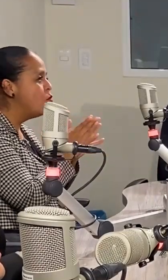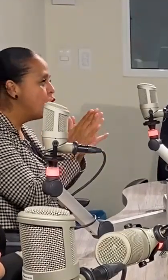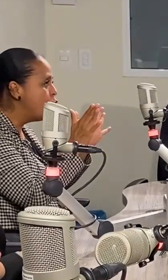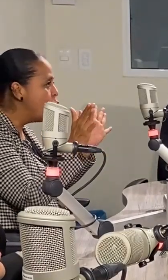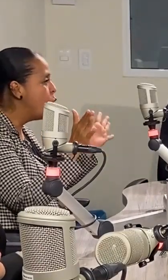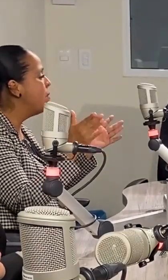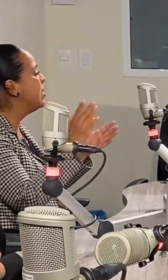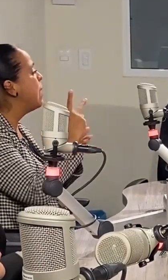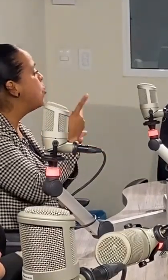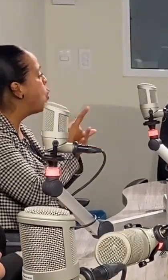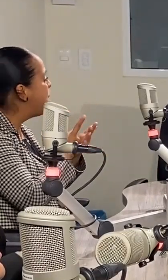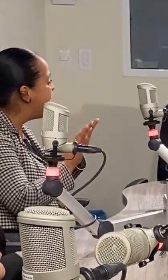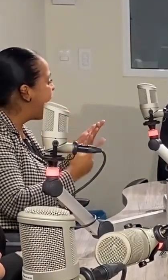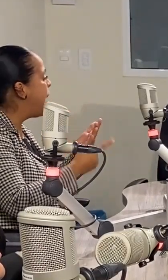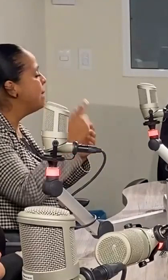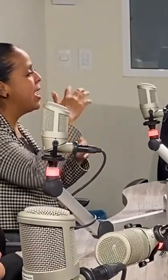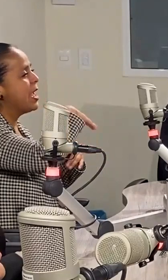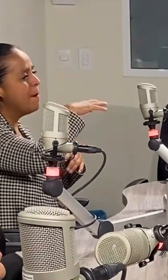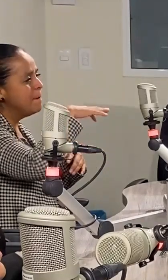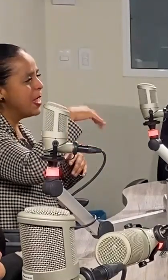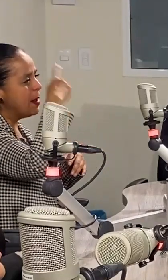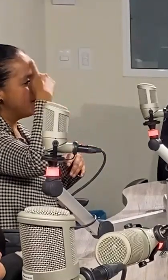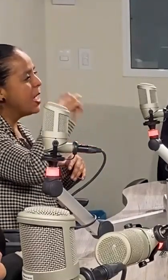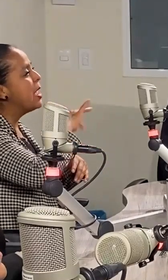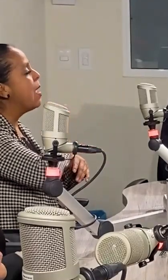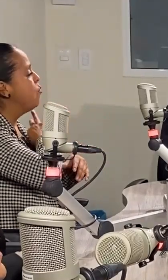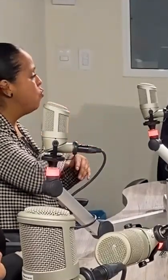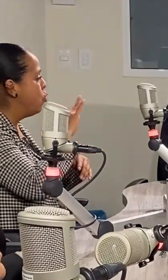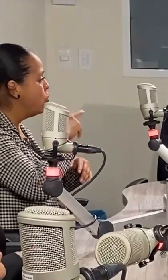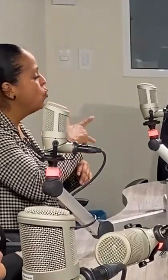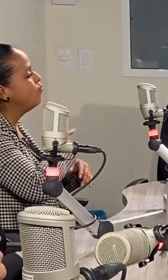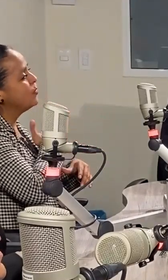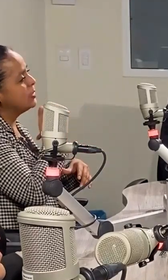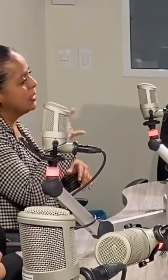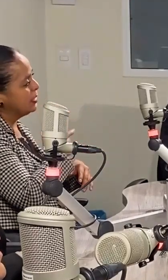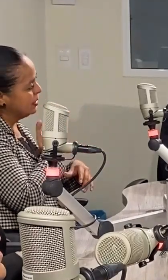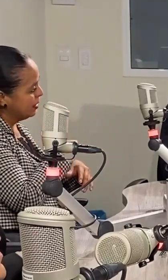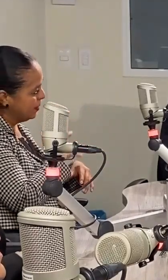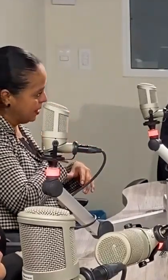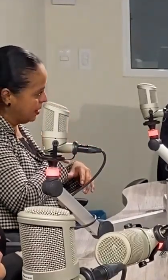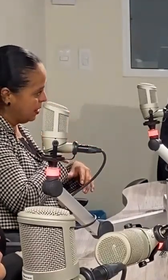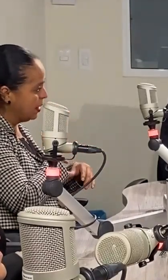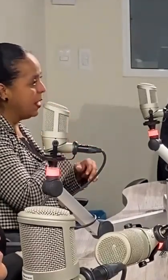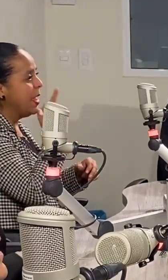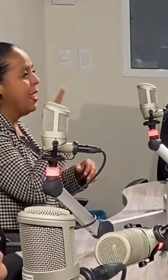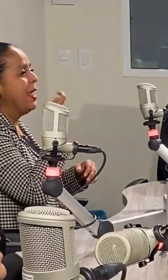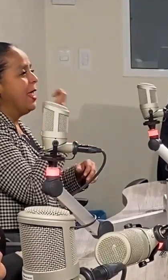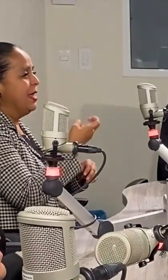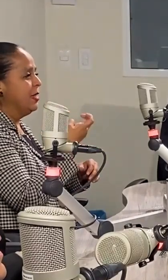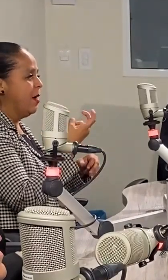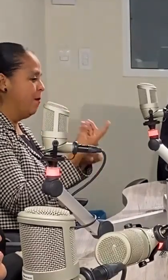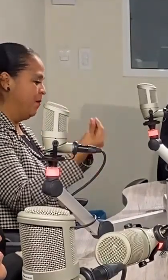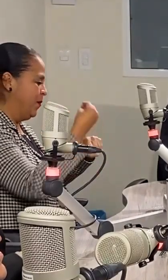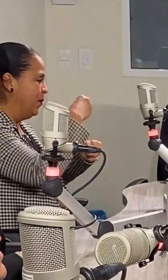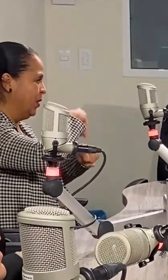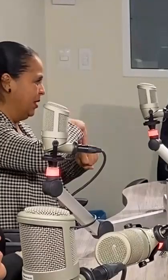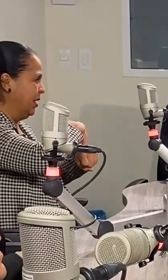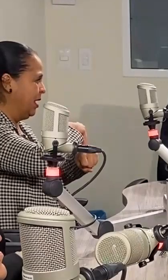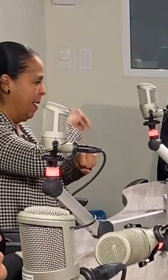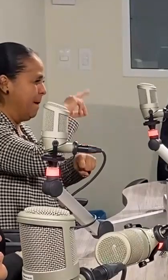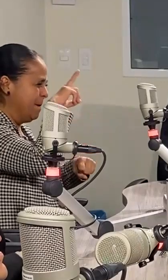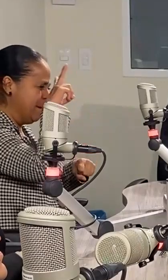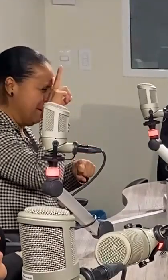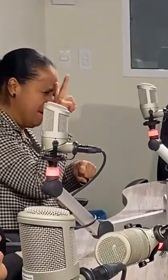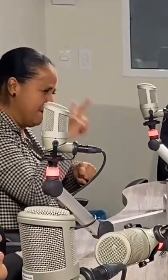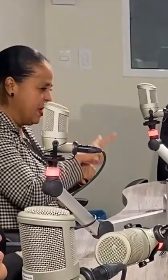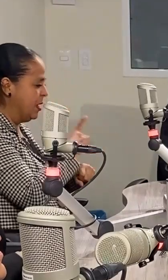implementar programas, campañas, todo para poder generar esta sensibilización y más que nada generar que realmente se